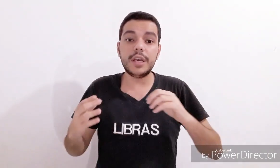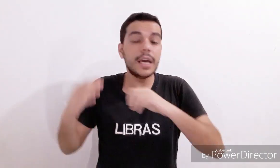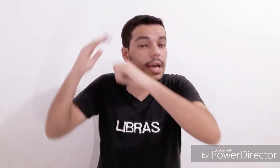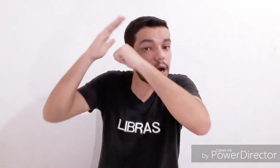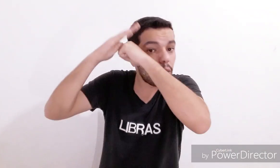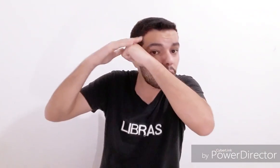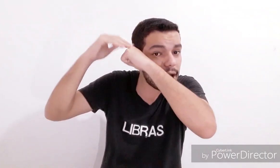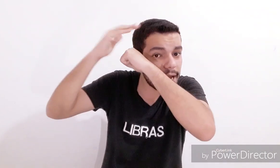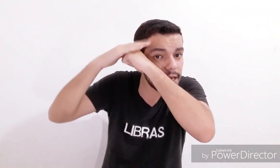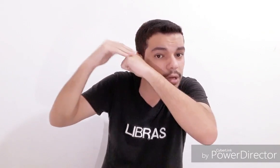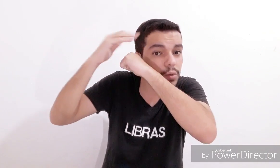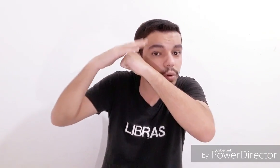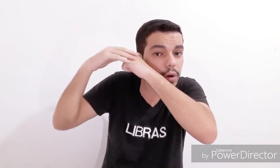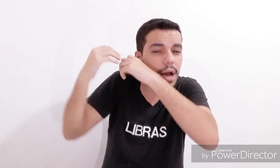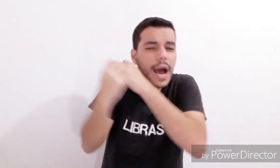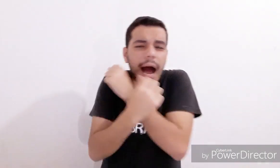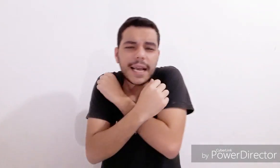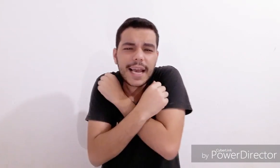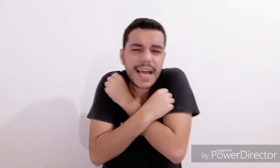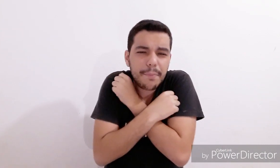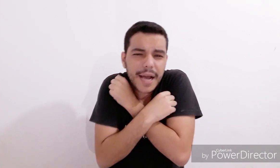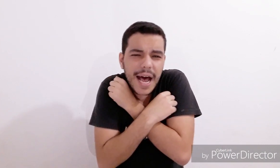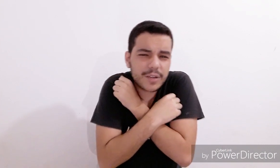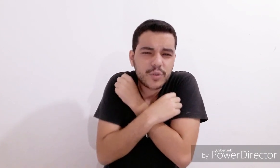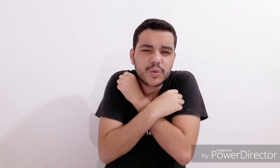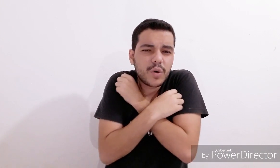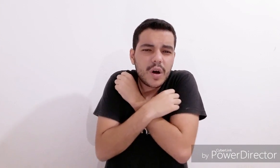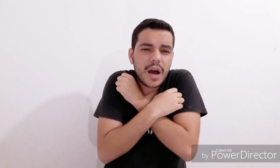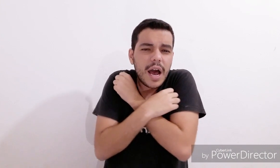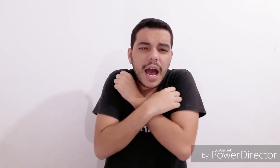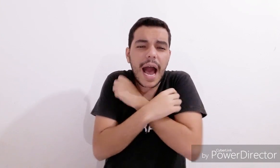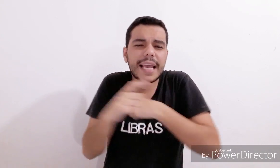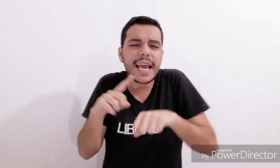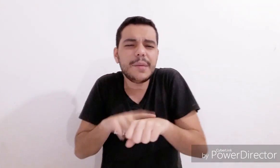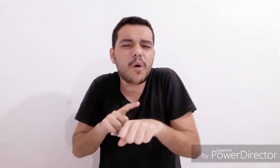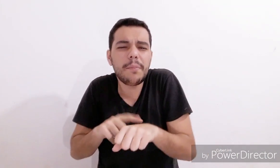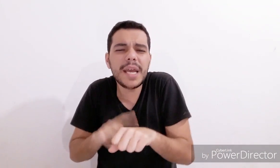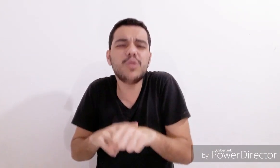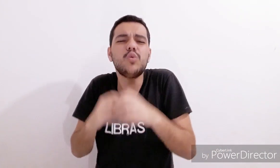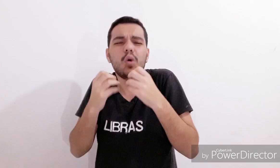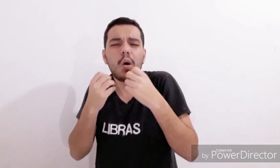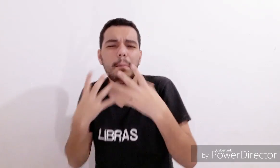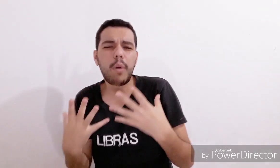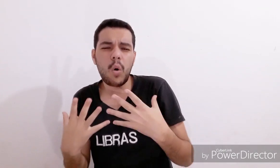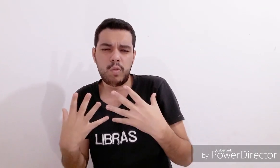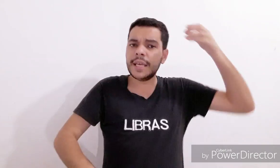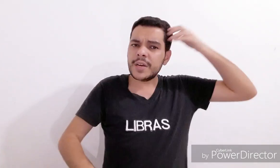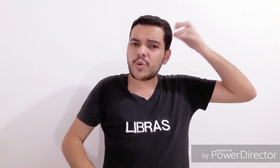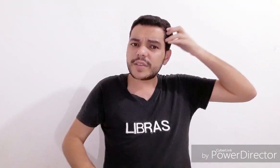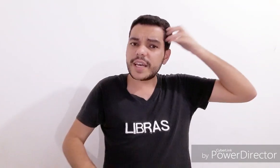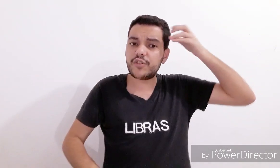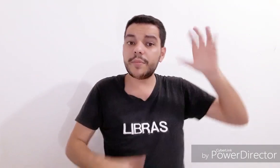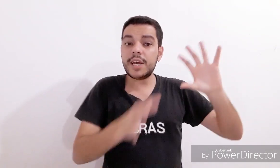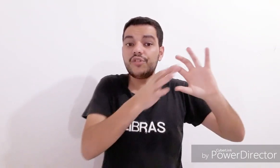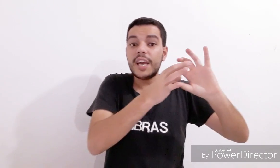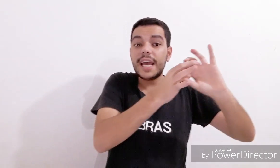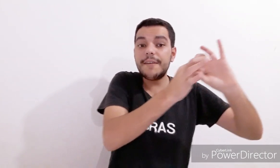que o carinho, aquele abraço, aquele momento bom, inconscientemente ele